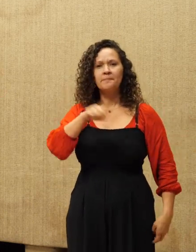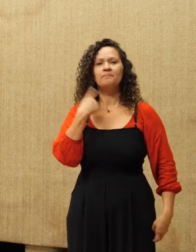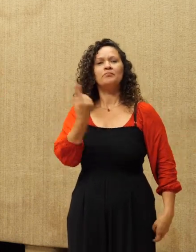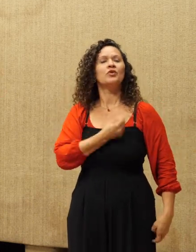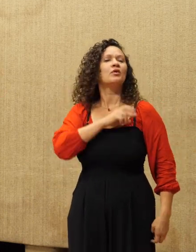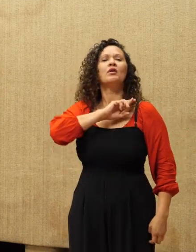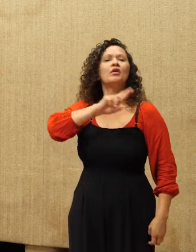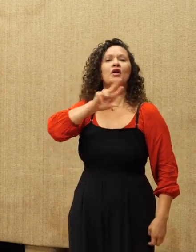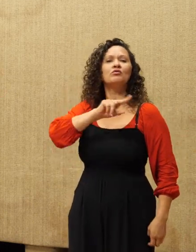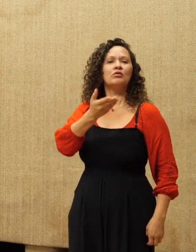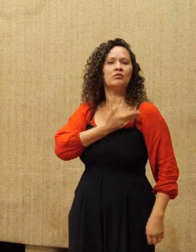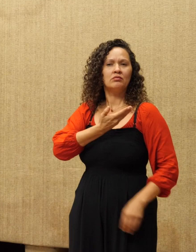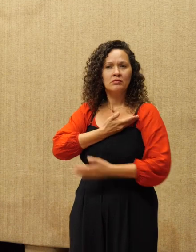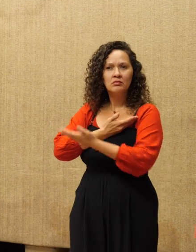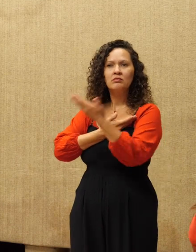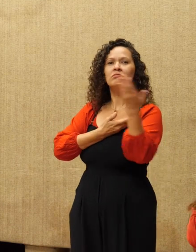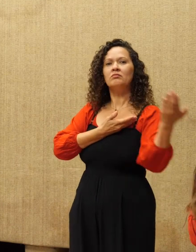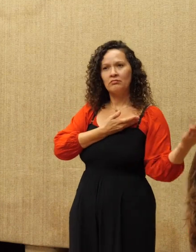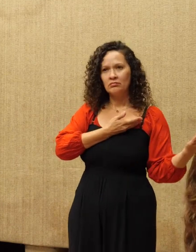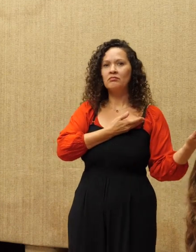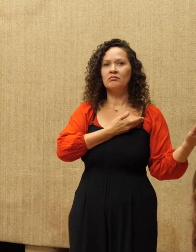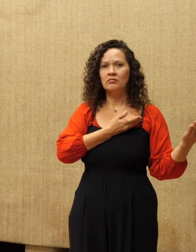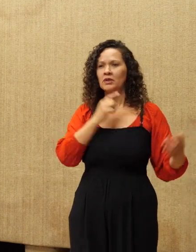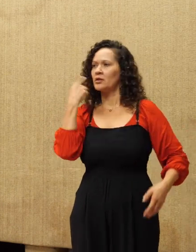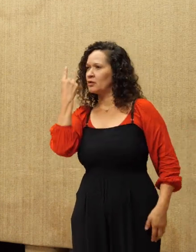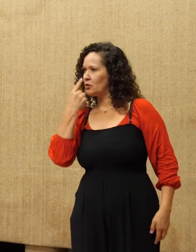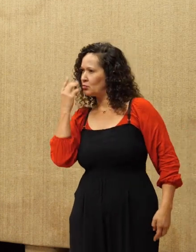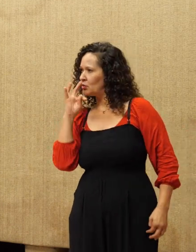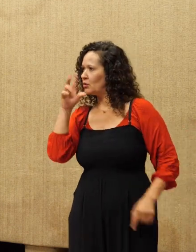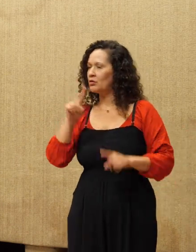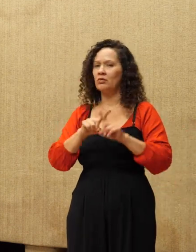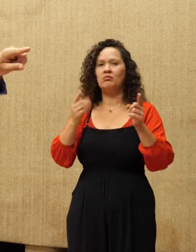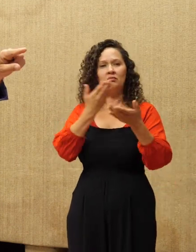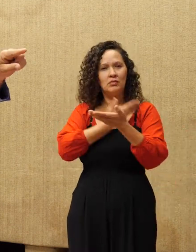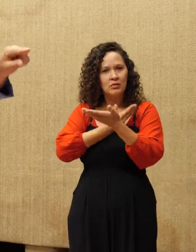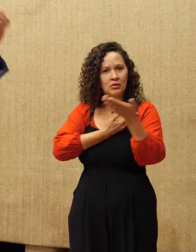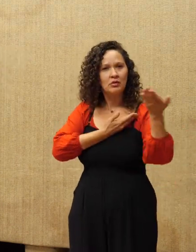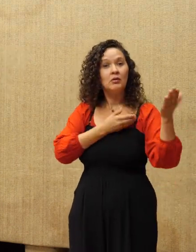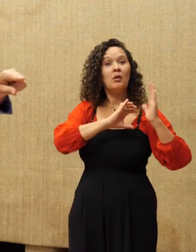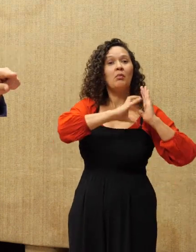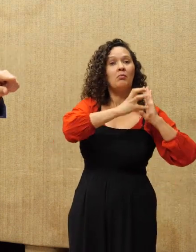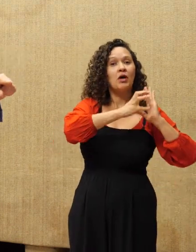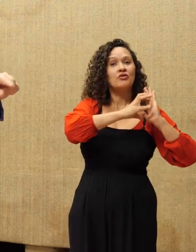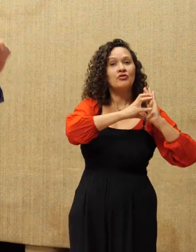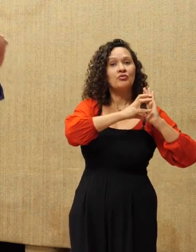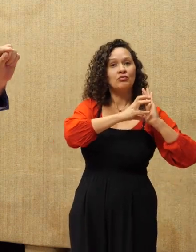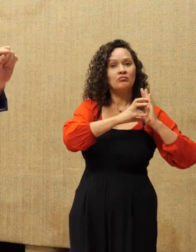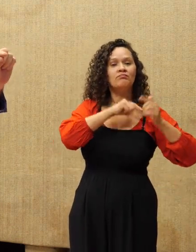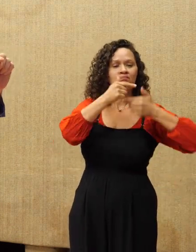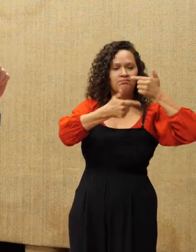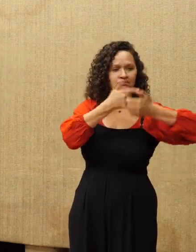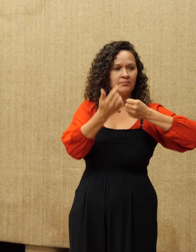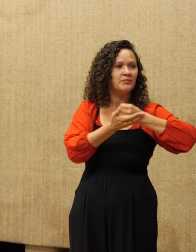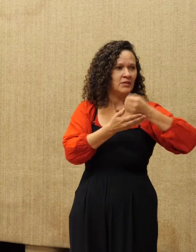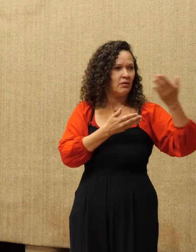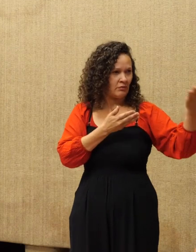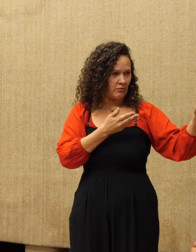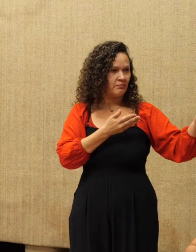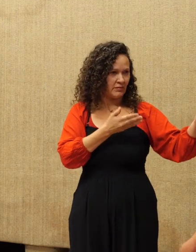não só os companheiros parlamentares, mas também os companheiros de partido que estão na cúpula, viu,